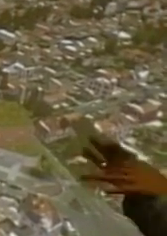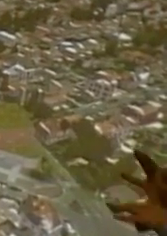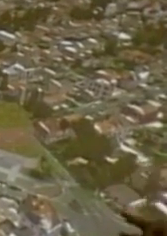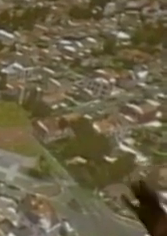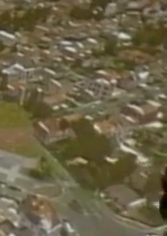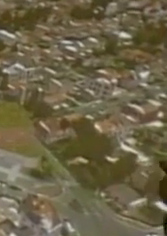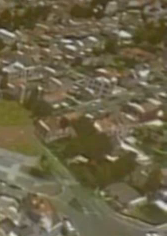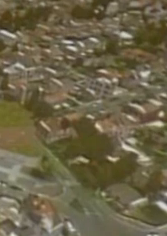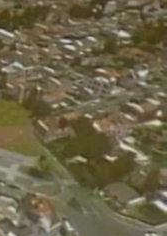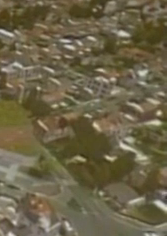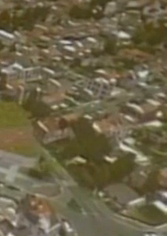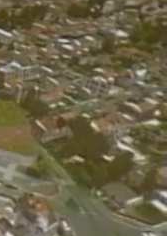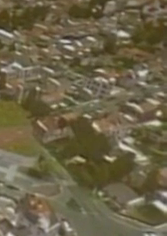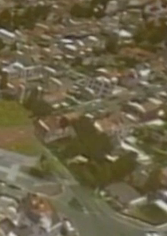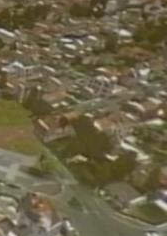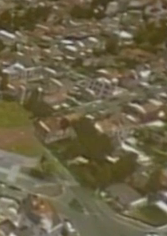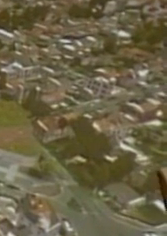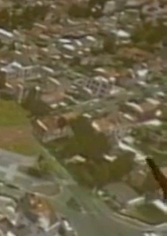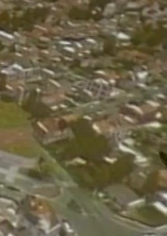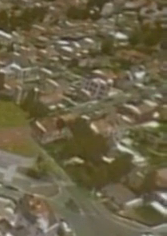a, depuis 2009,